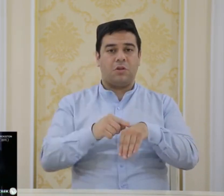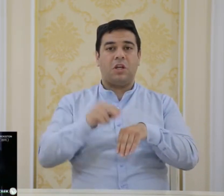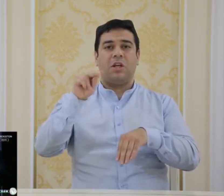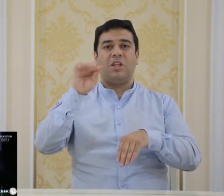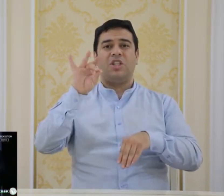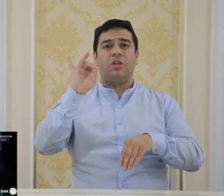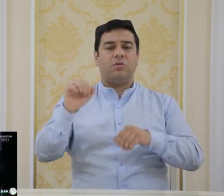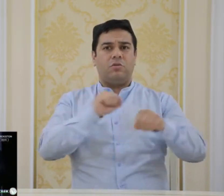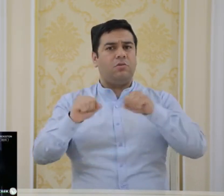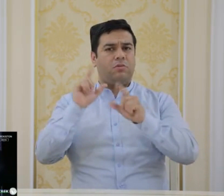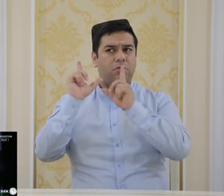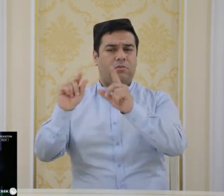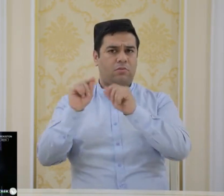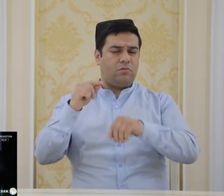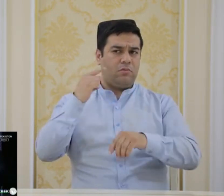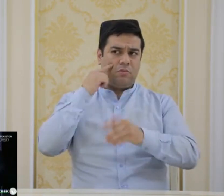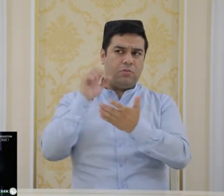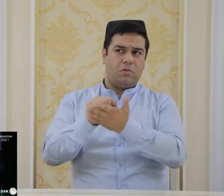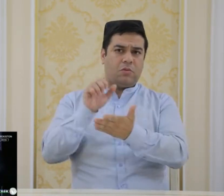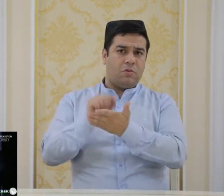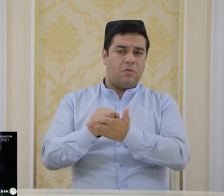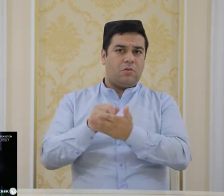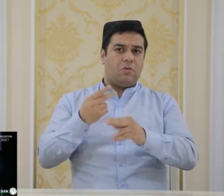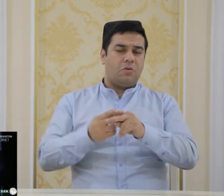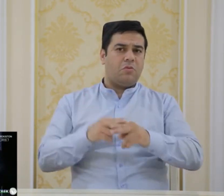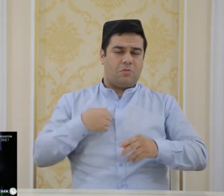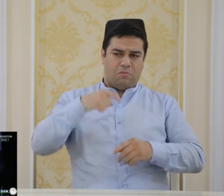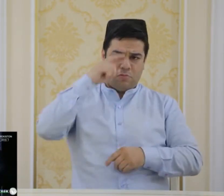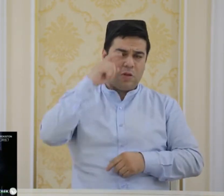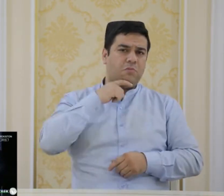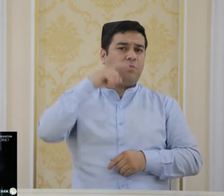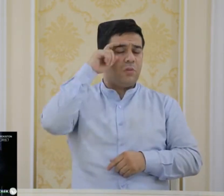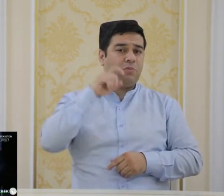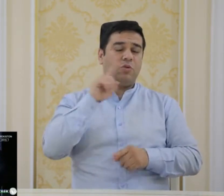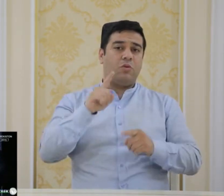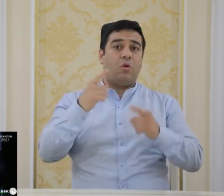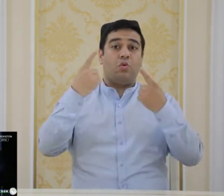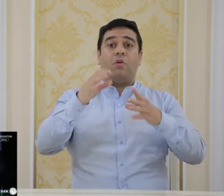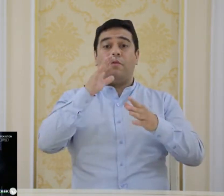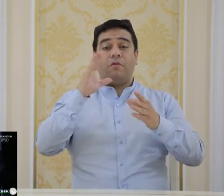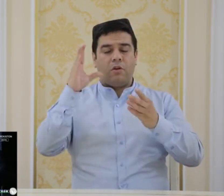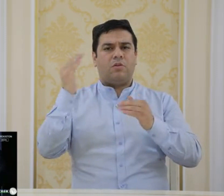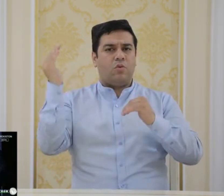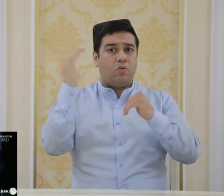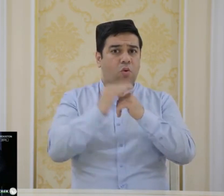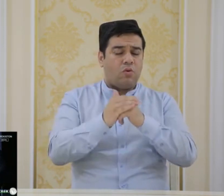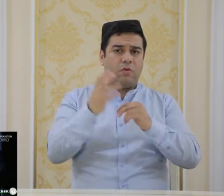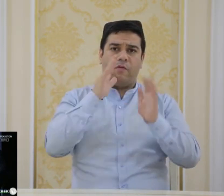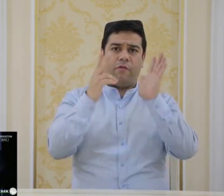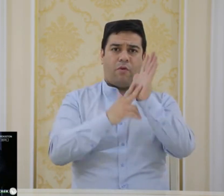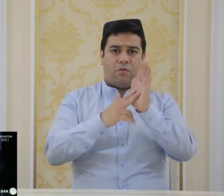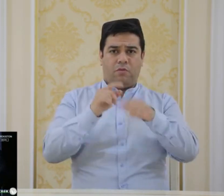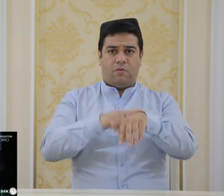chirchiqqa qarab yuguradi. O'sha yerda da'vo nima qilishadi? Boshqa paytlarda kech keladi, soat 8